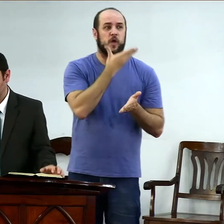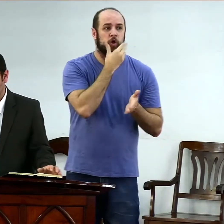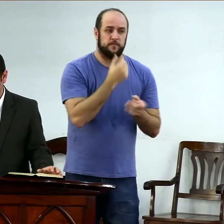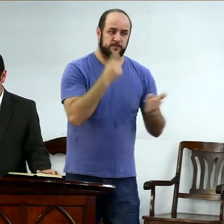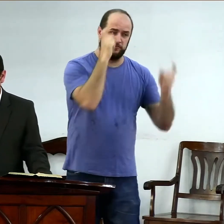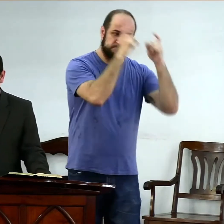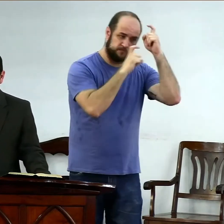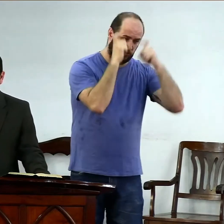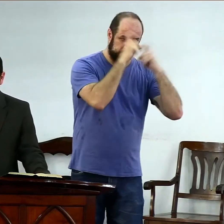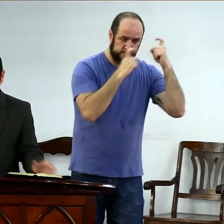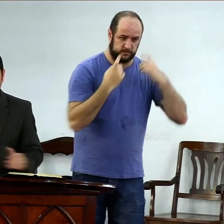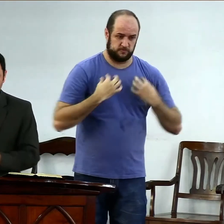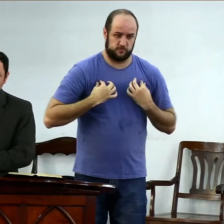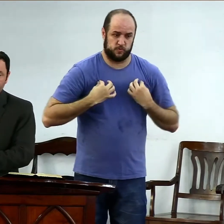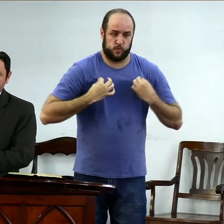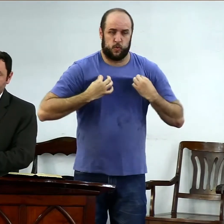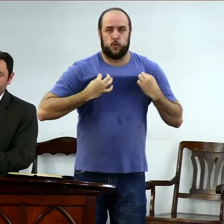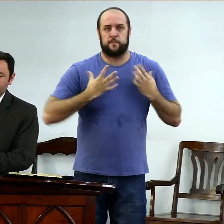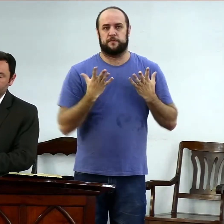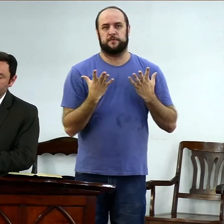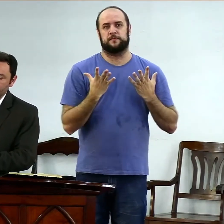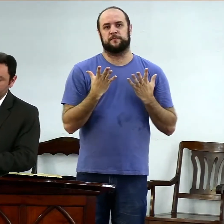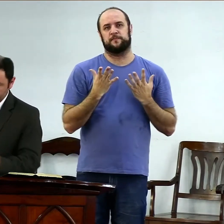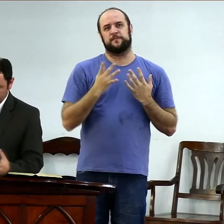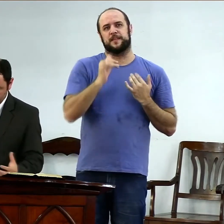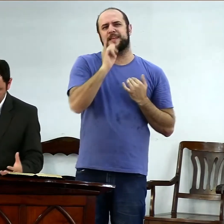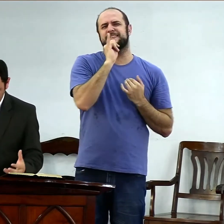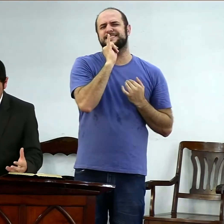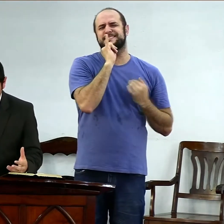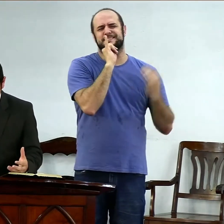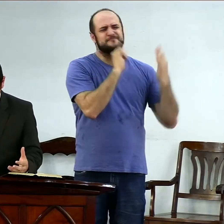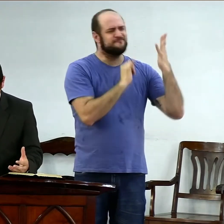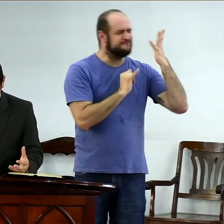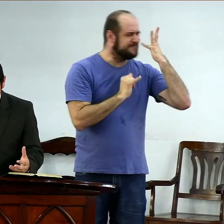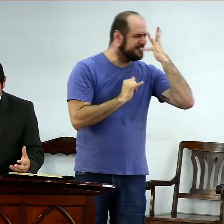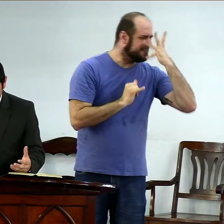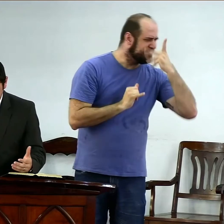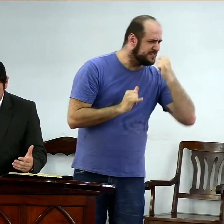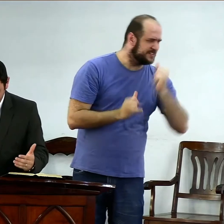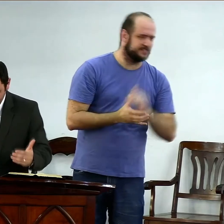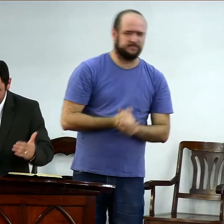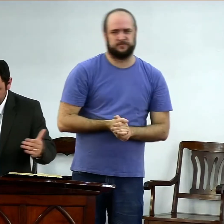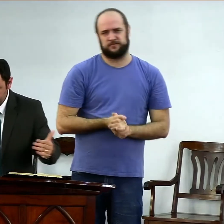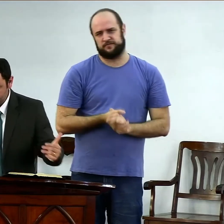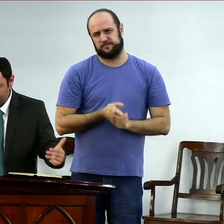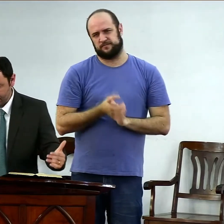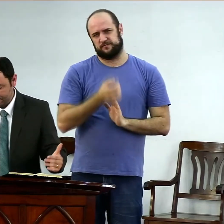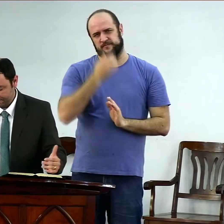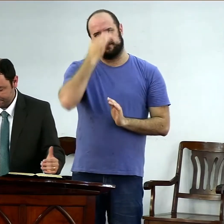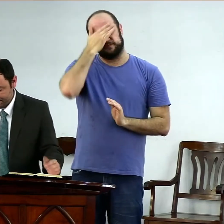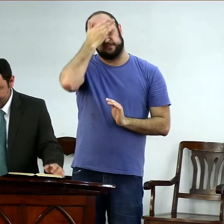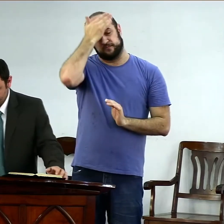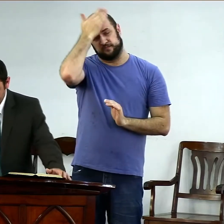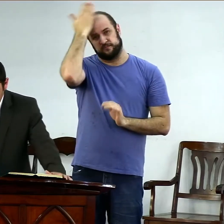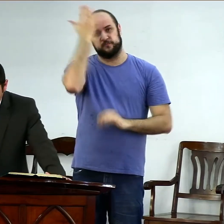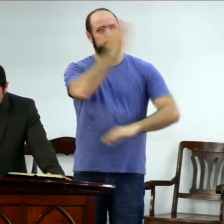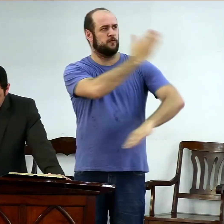ao vestuário e vai usar um exemplo maravilhoso da campina.